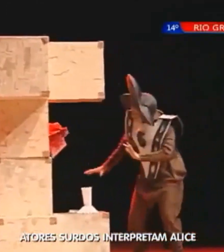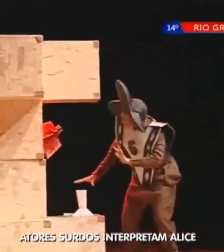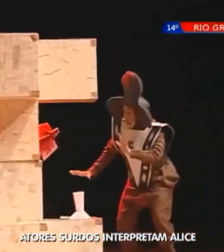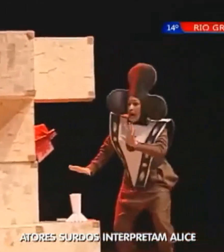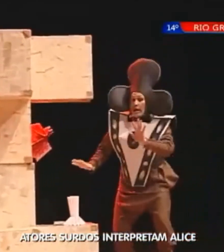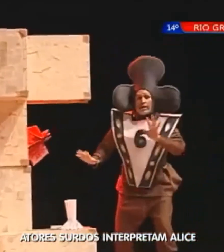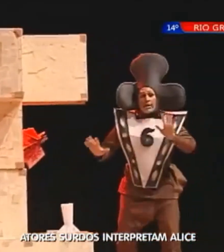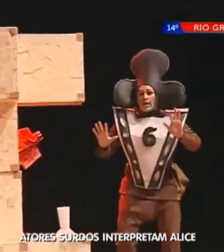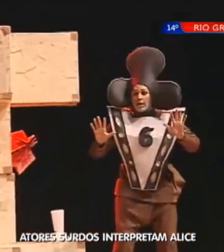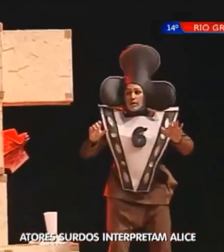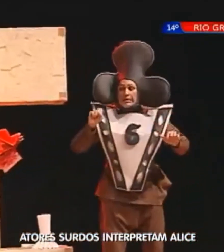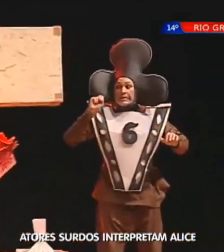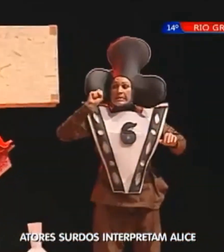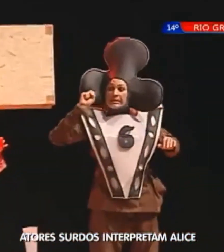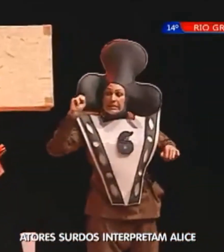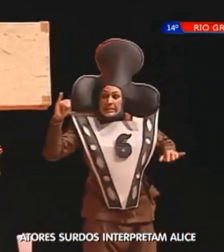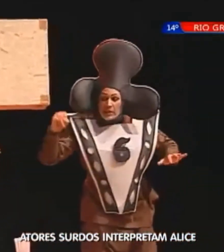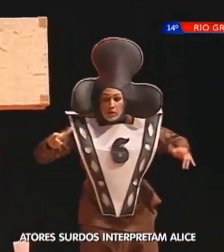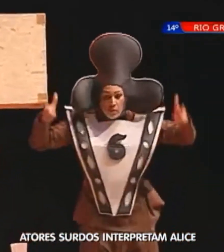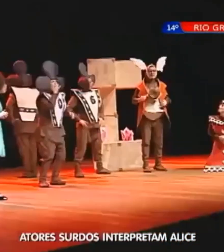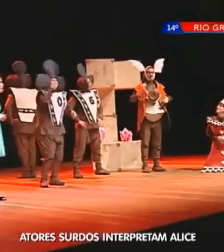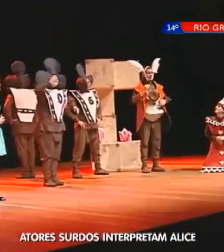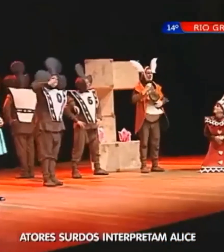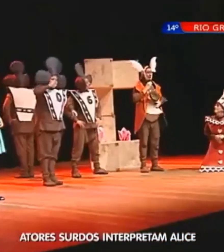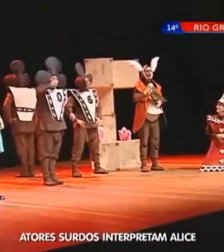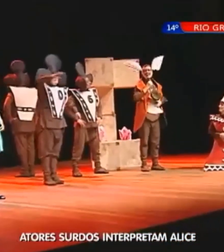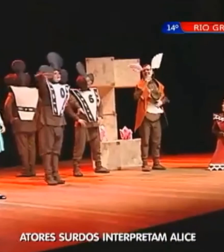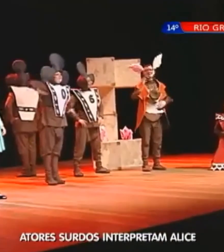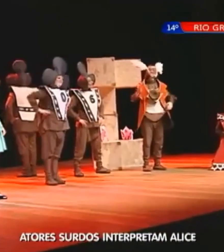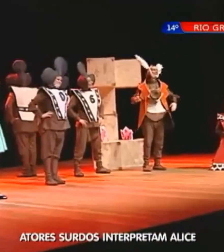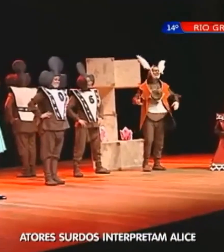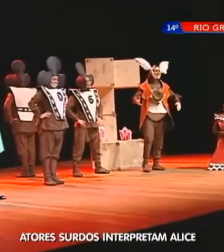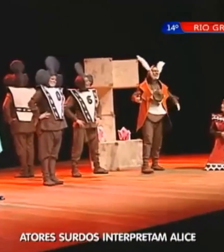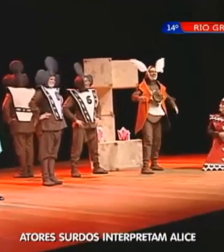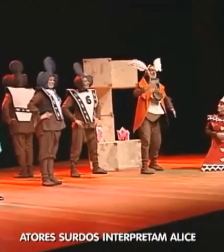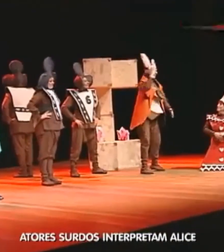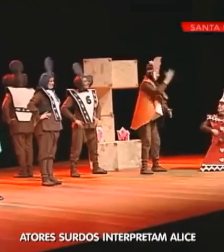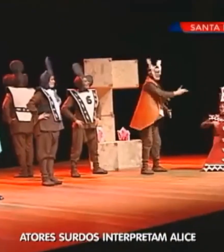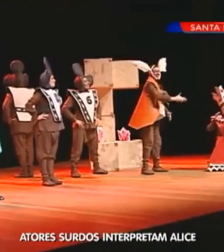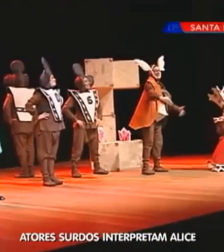língua de sinais. Entra no mundo da imaginação. Você